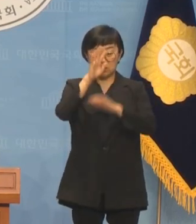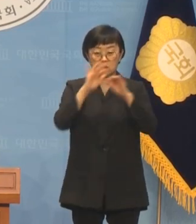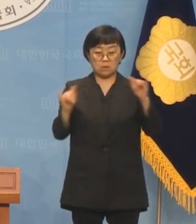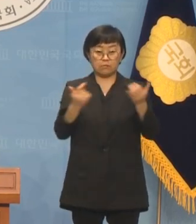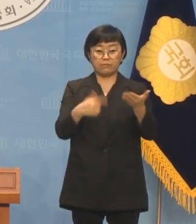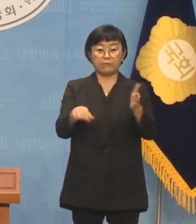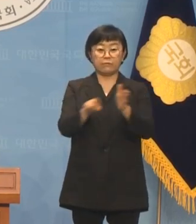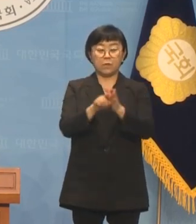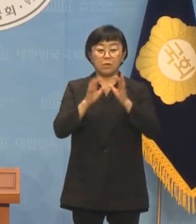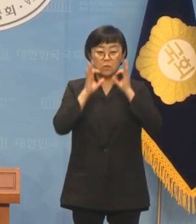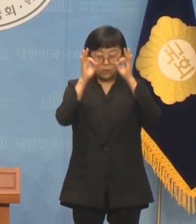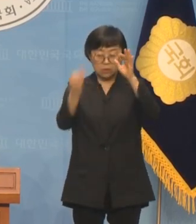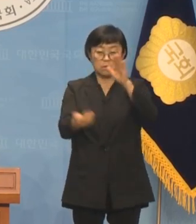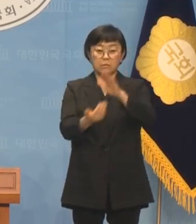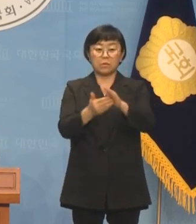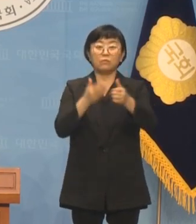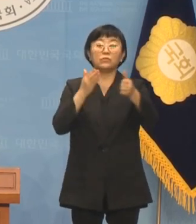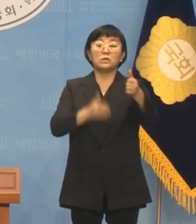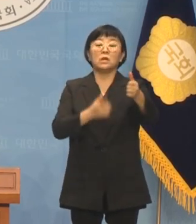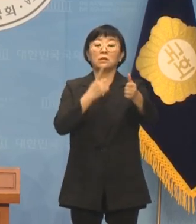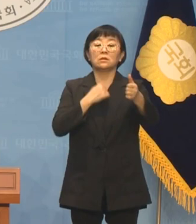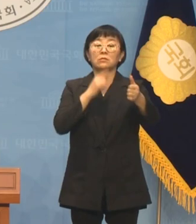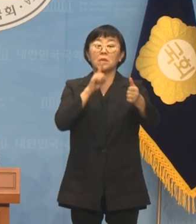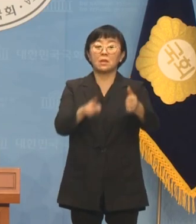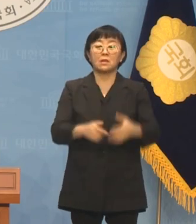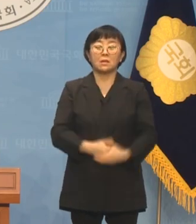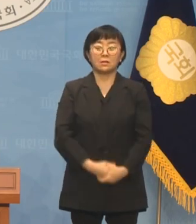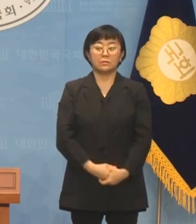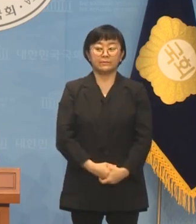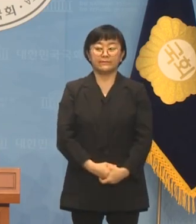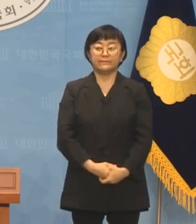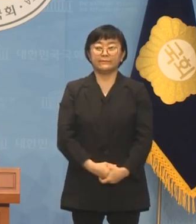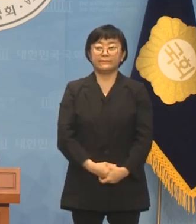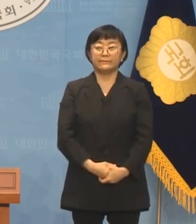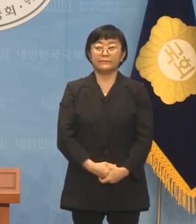환자분들을 위해 최선을 다해주길 부탁드린다고 호소했습니다.